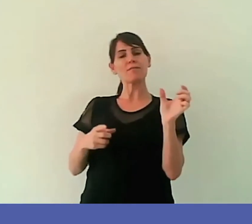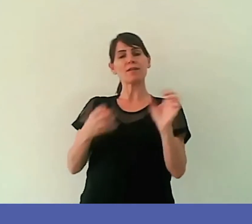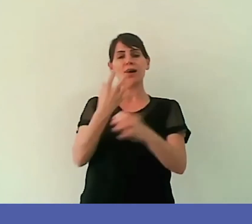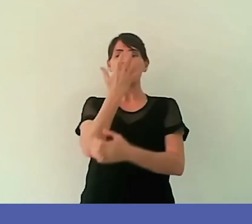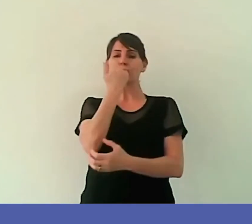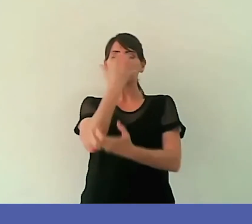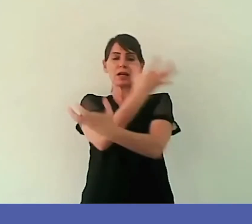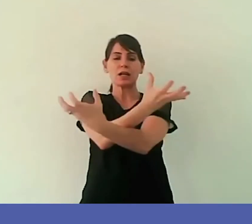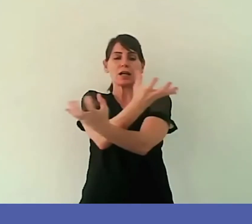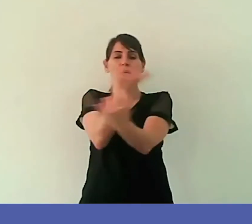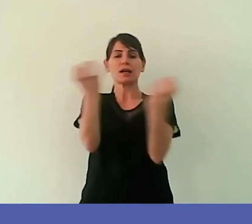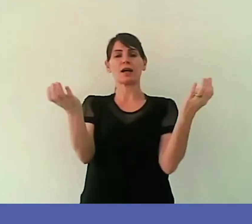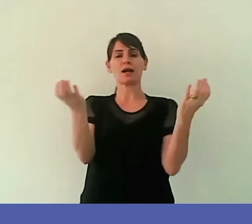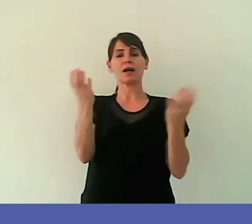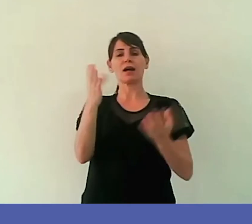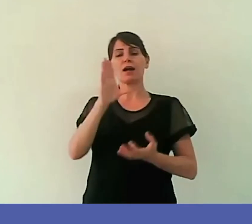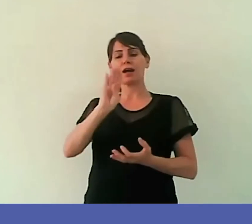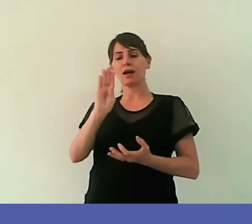Banquete, né?